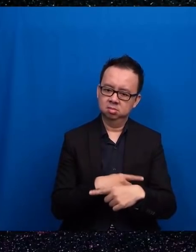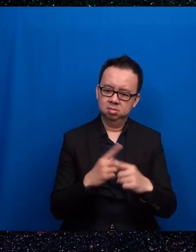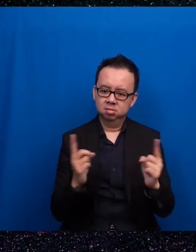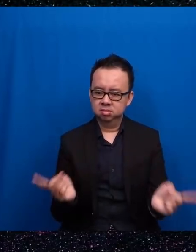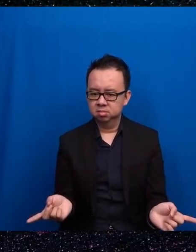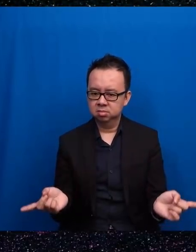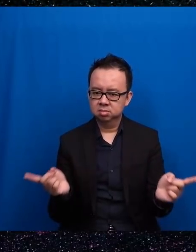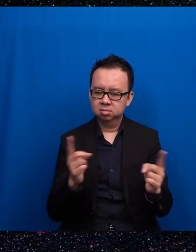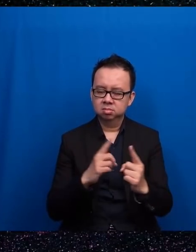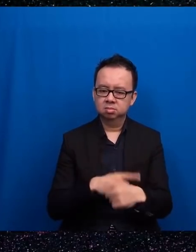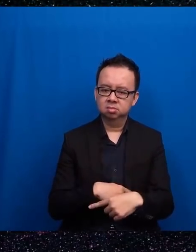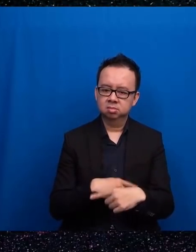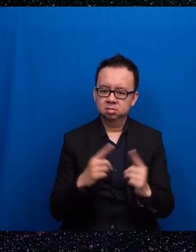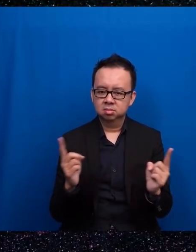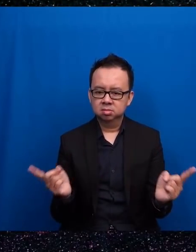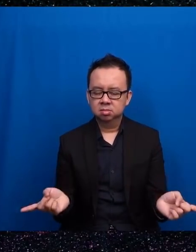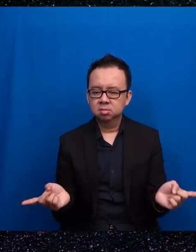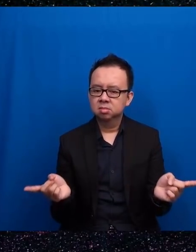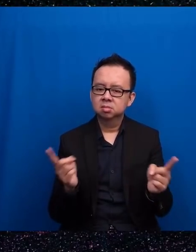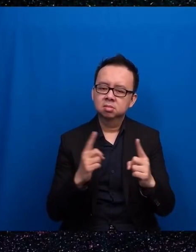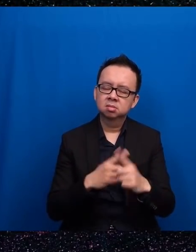Hiyanalamayamayase, Nananamayase,